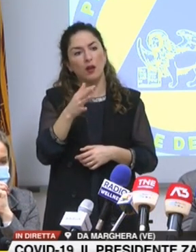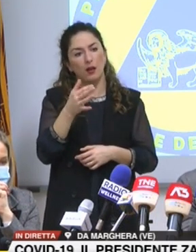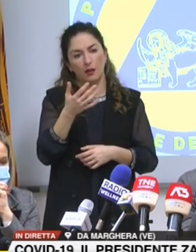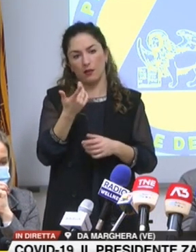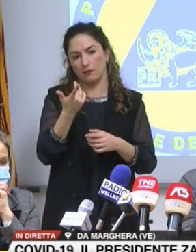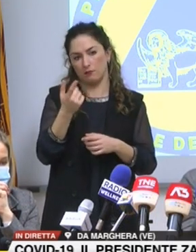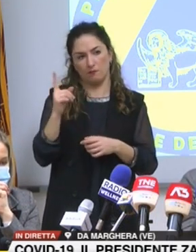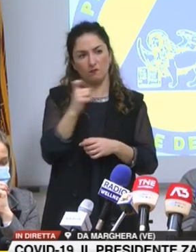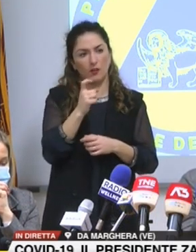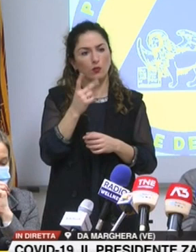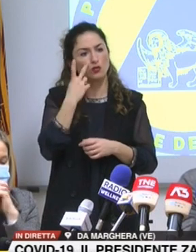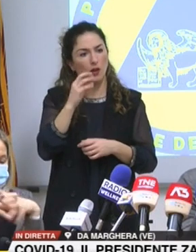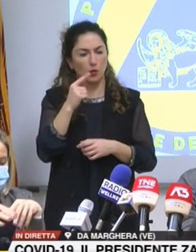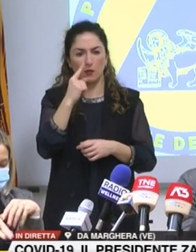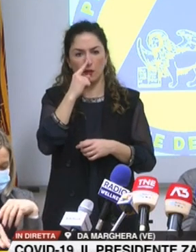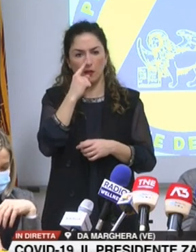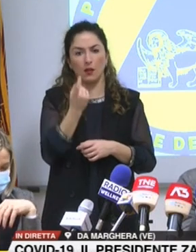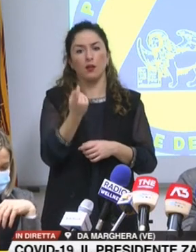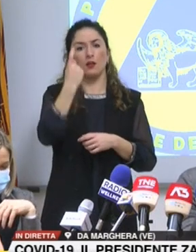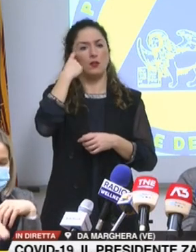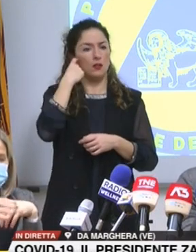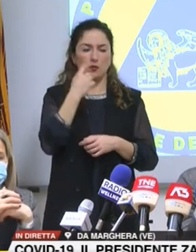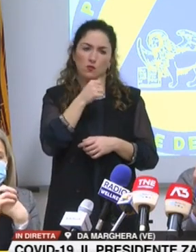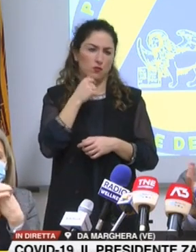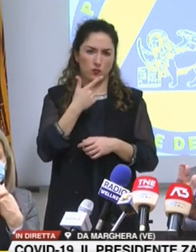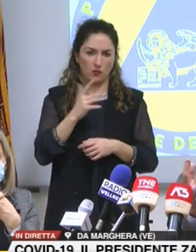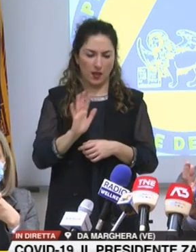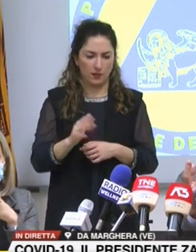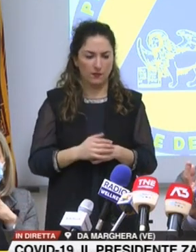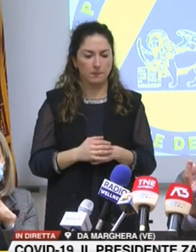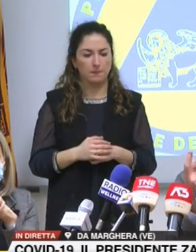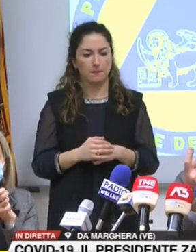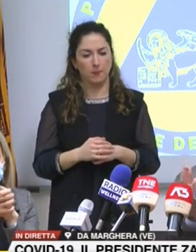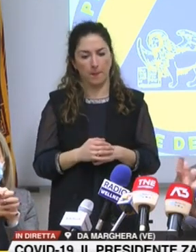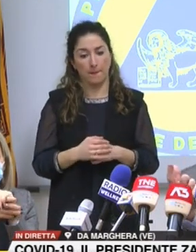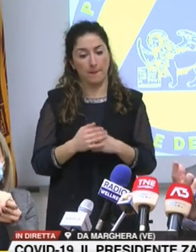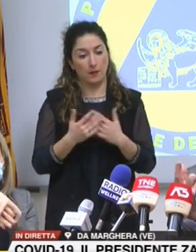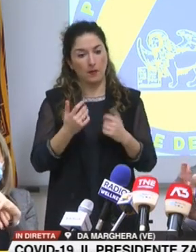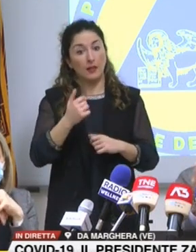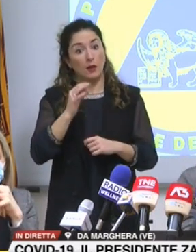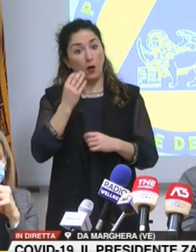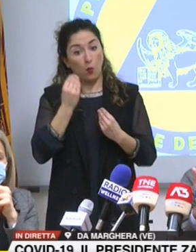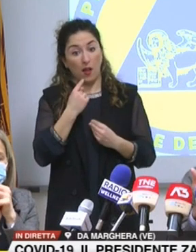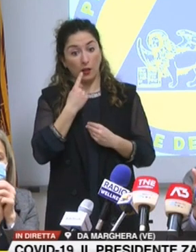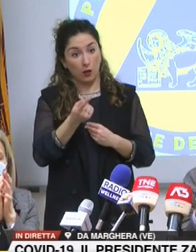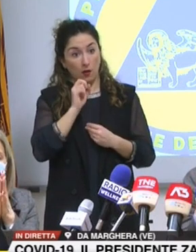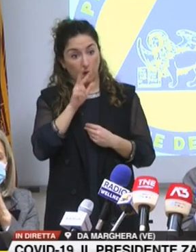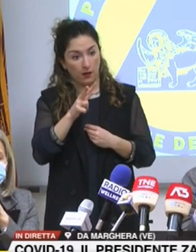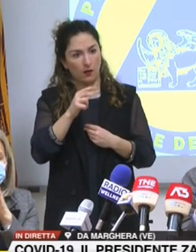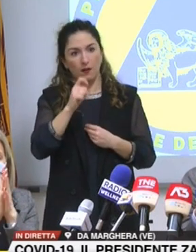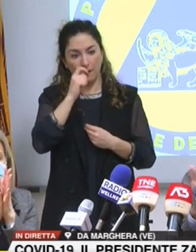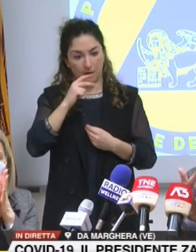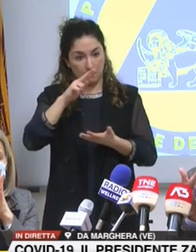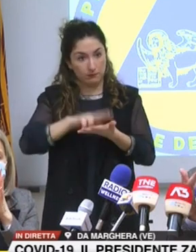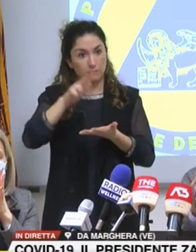senza andare giù in rinofaringe. Detto questo, il giorno che si dice fai da te autorizzato, tutti quei tamponi che